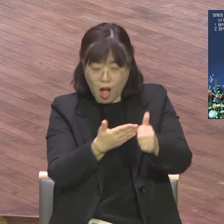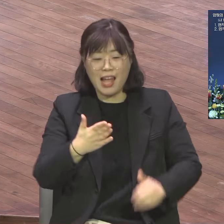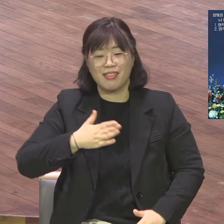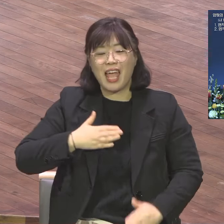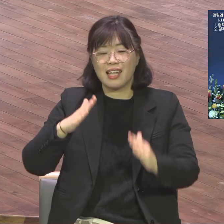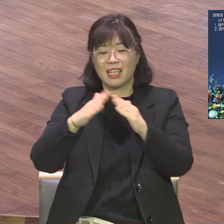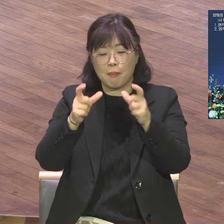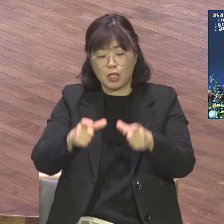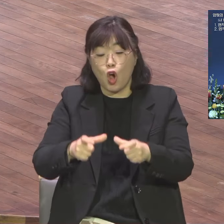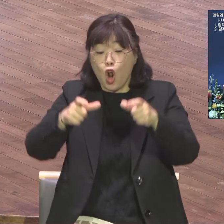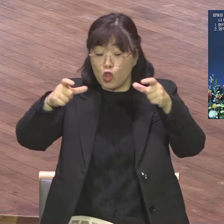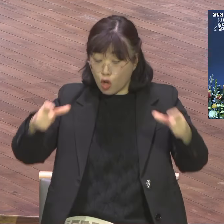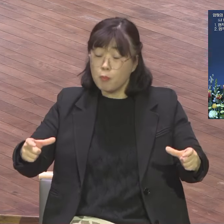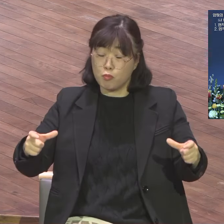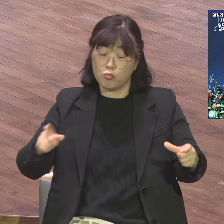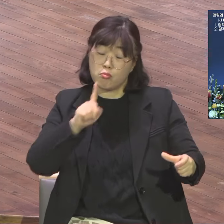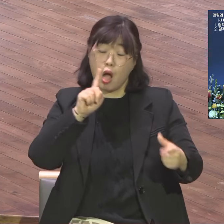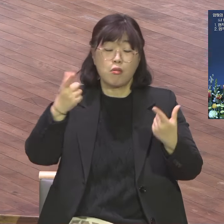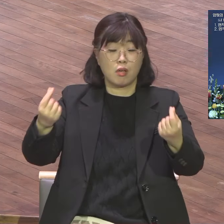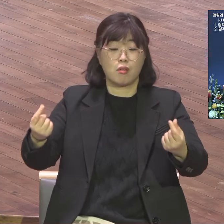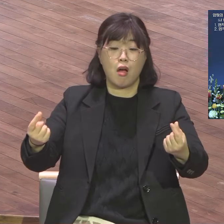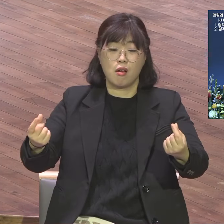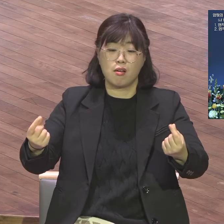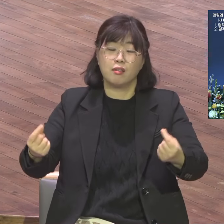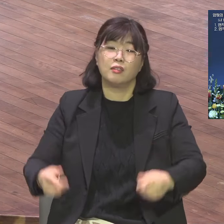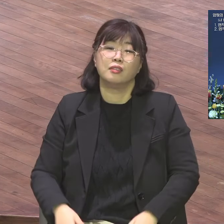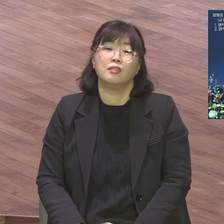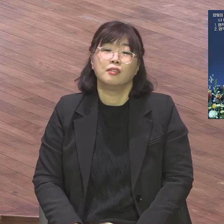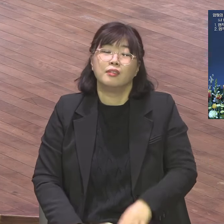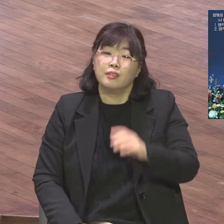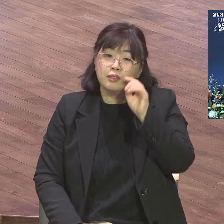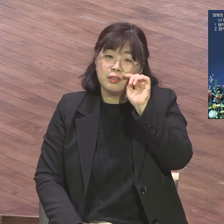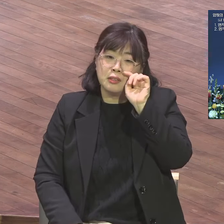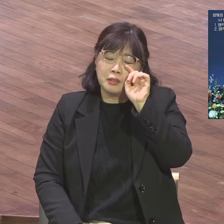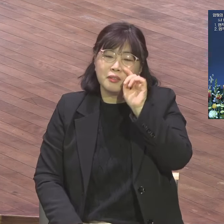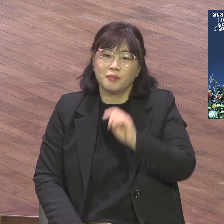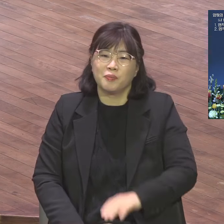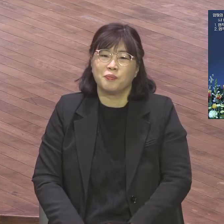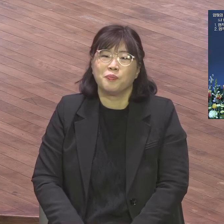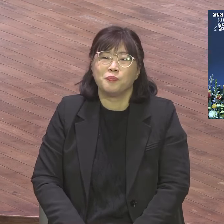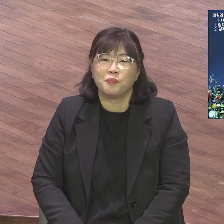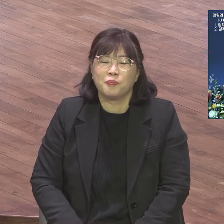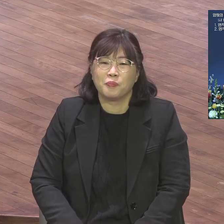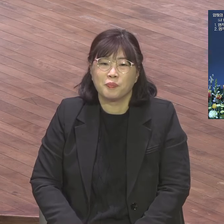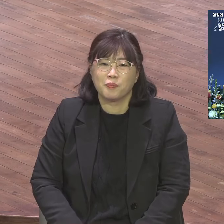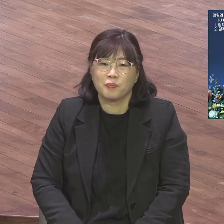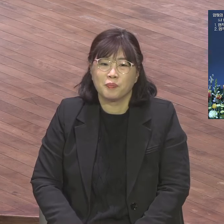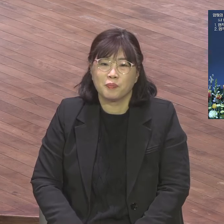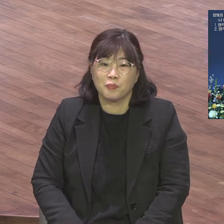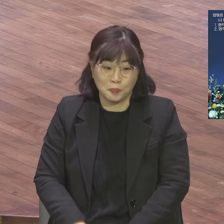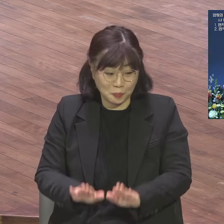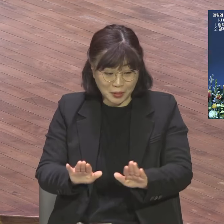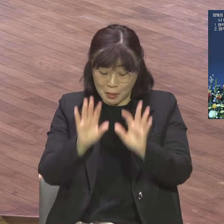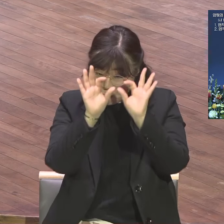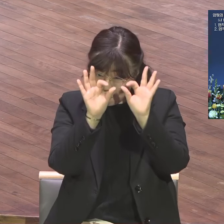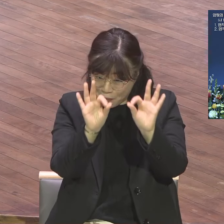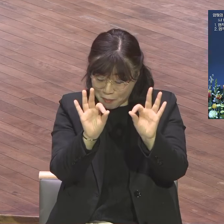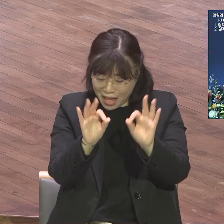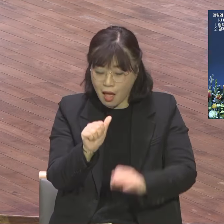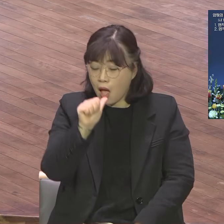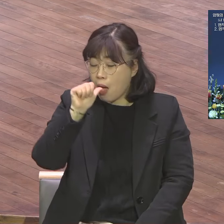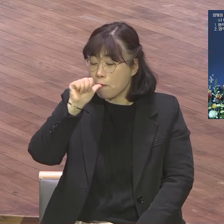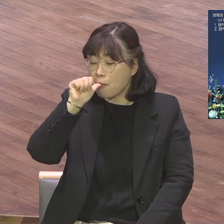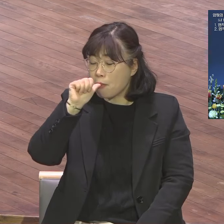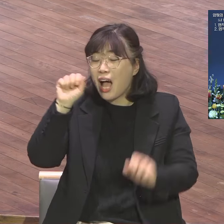본문에서 젖된 아이 비유를 통해서 오직을 강조하고 있는데, 우리가 볼때 아직도 엄마 젖을 먹고 있는